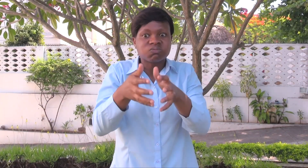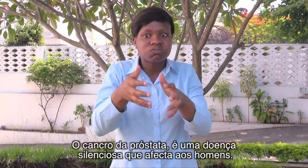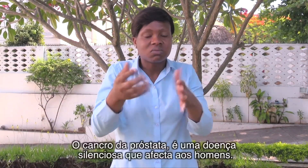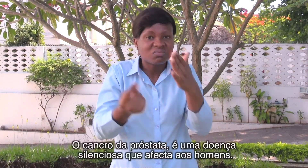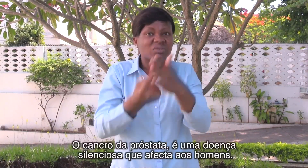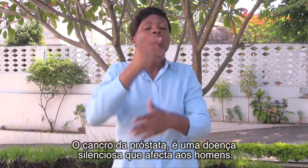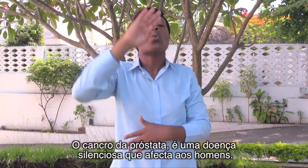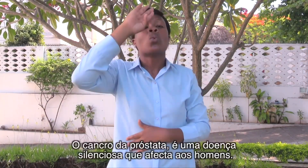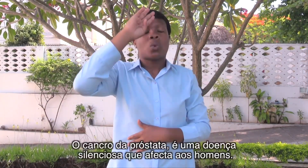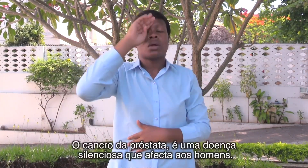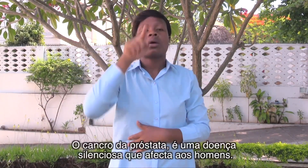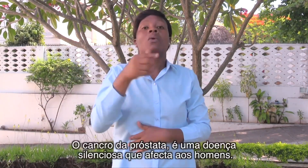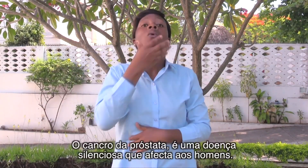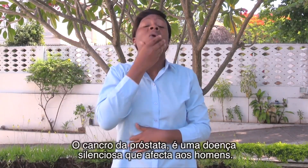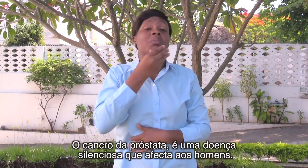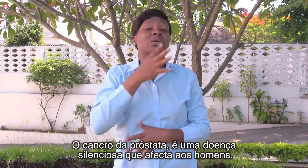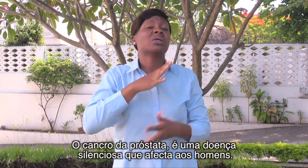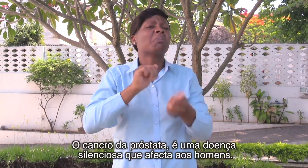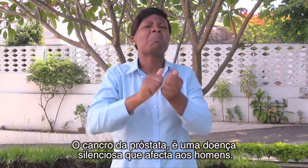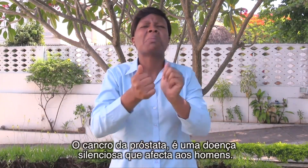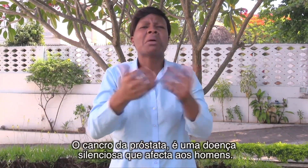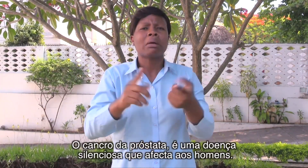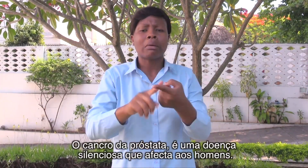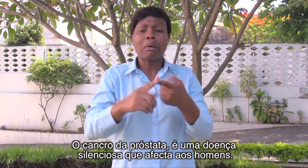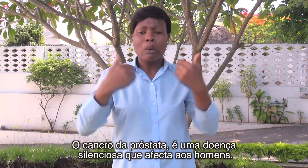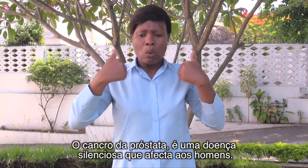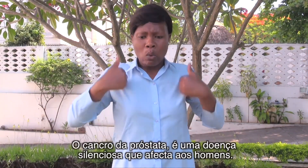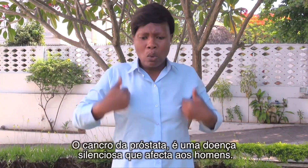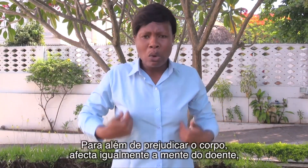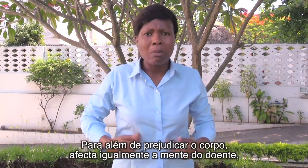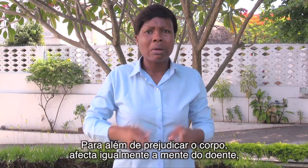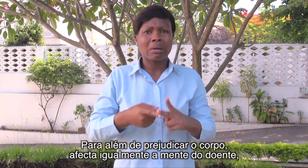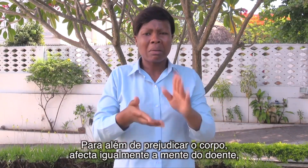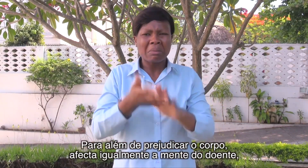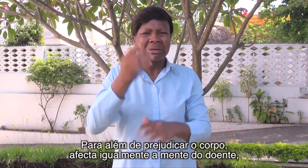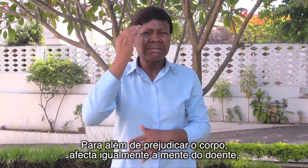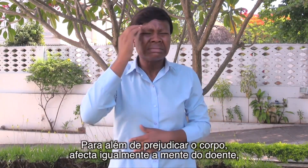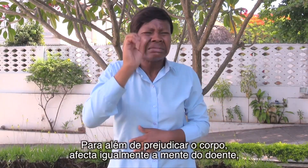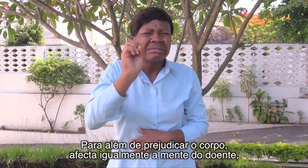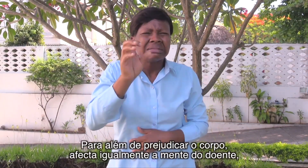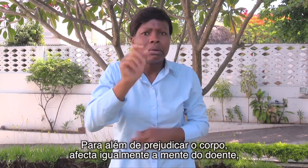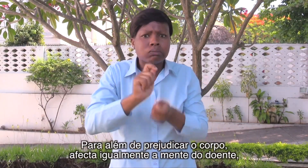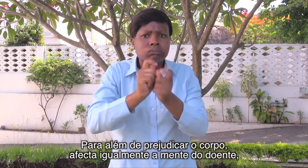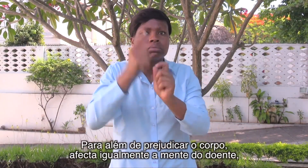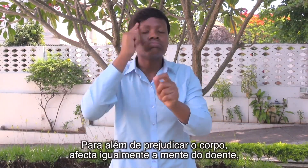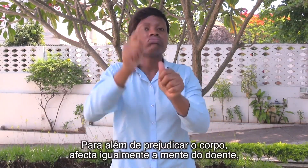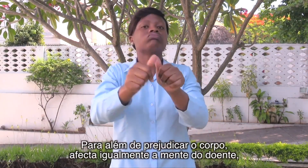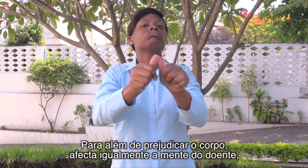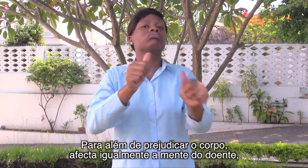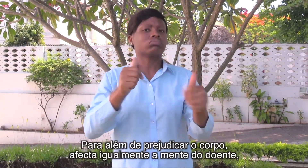O cancro da próstata é uma doença silenciosa que afeta os homens. Para além de prejudicar o corpo, afeta igualmente a mente do